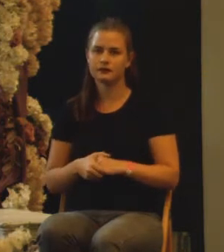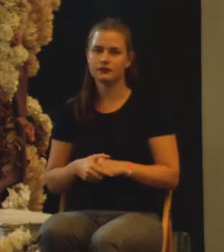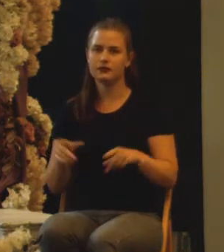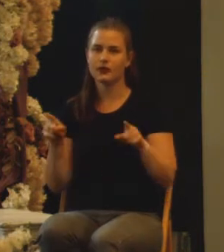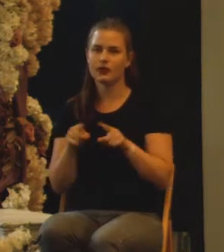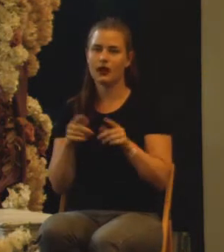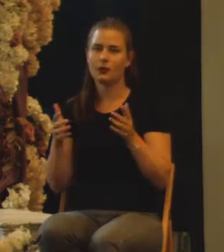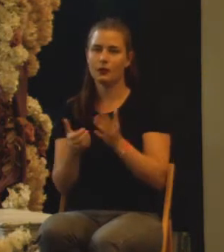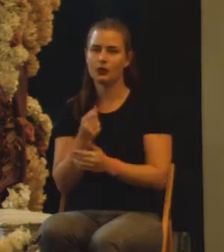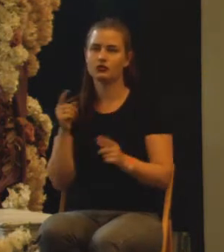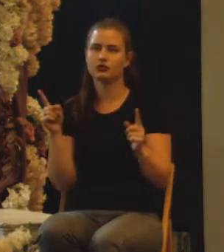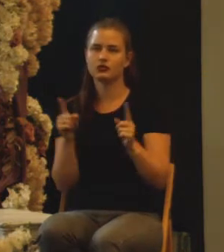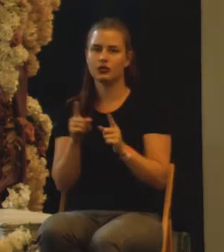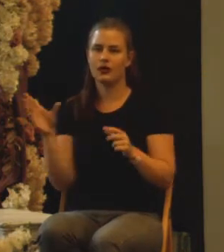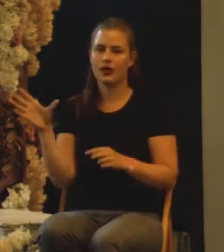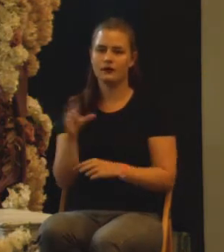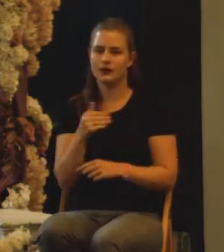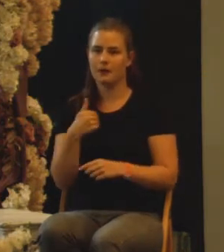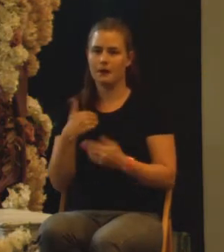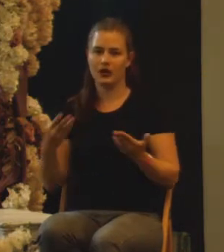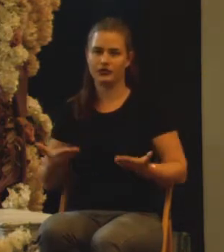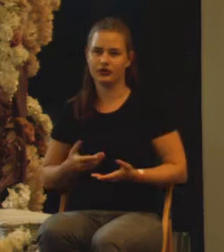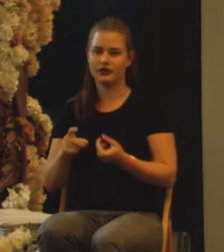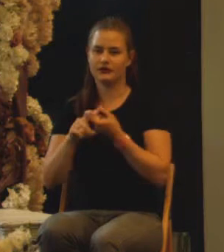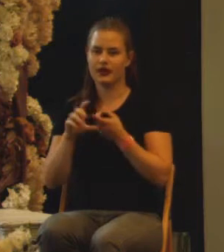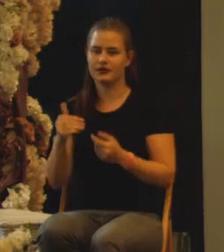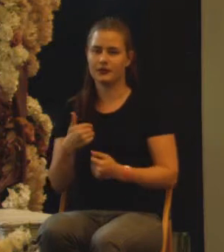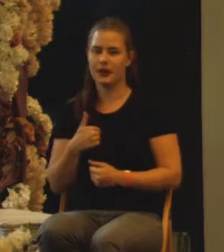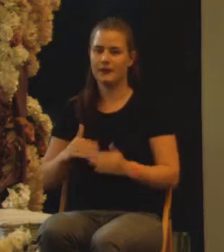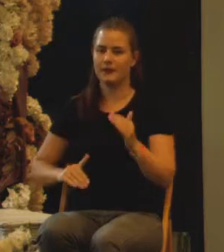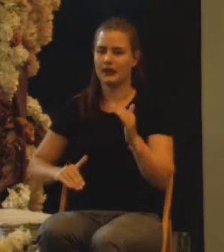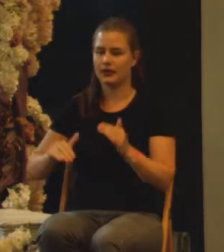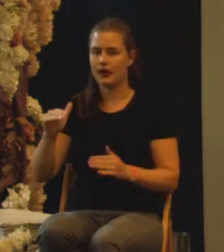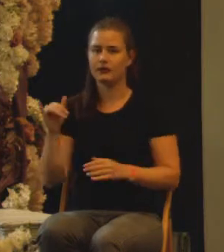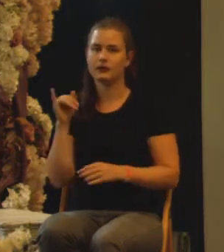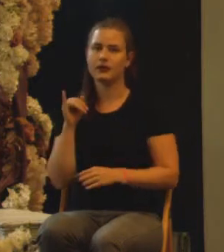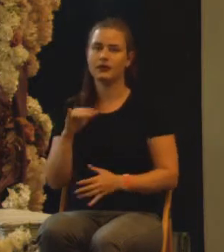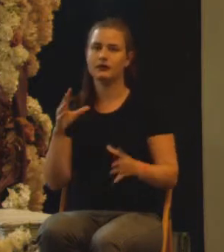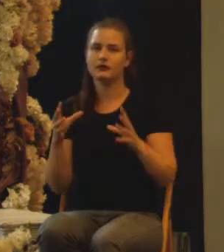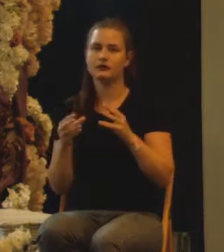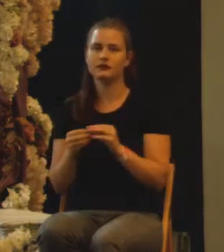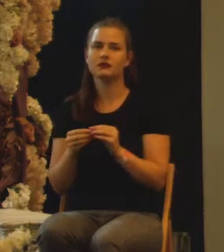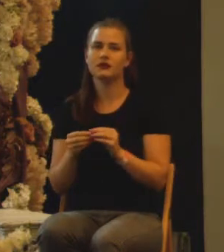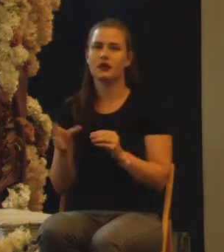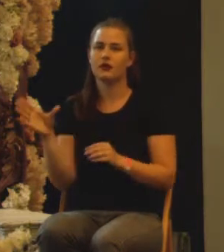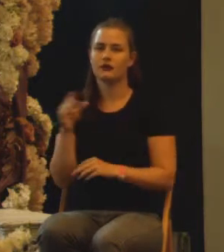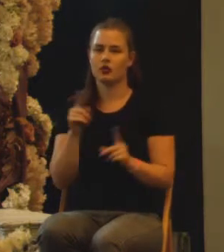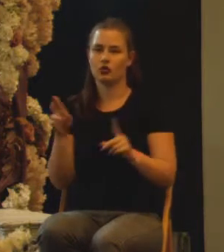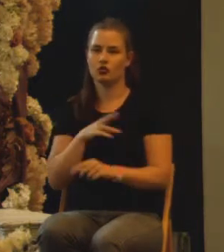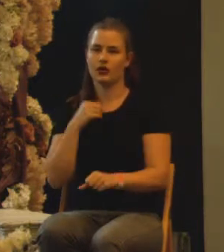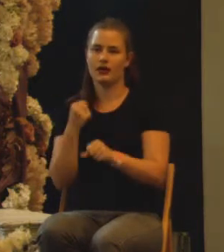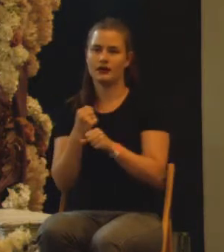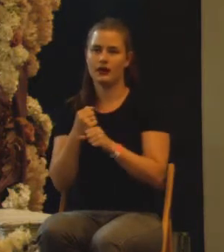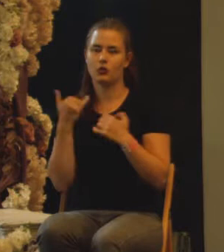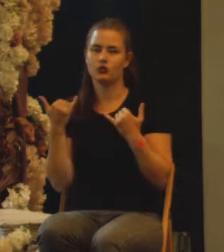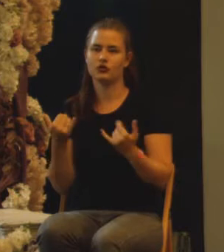Так получилось, что вся моя жизнь, она связана с моим детством, и, в принципе, все, что я делаю